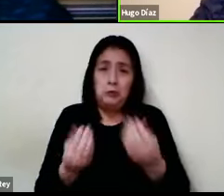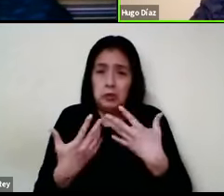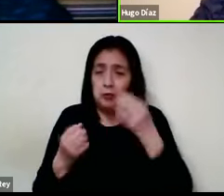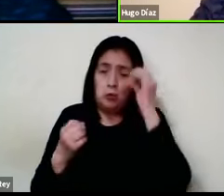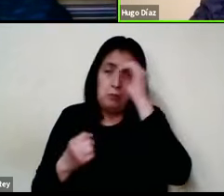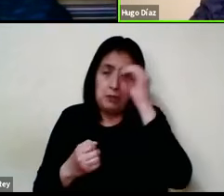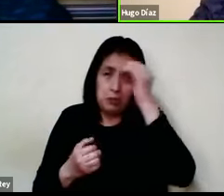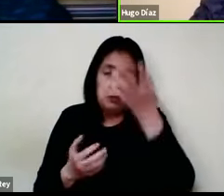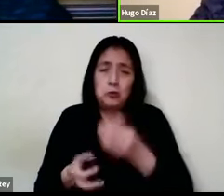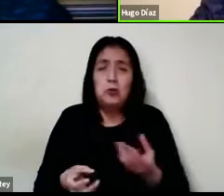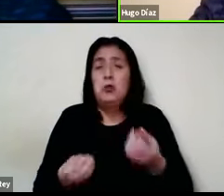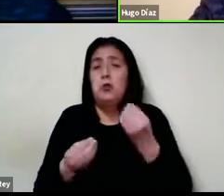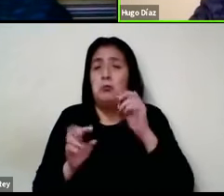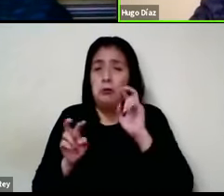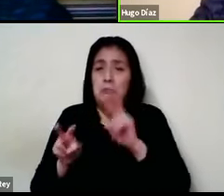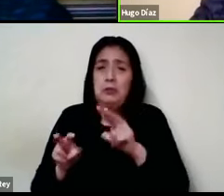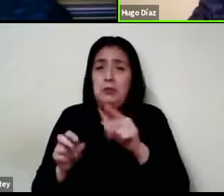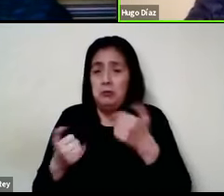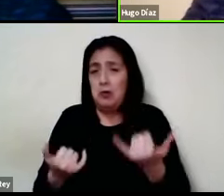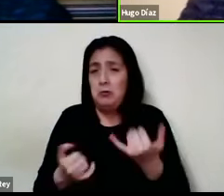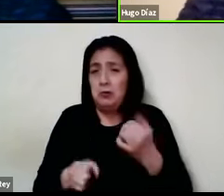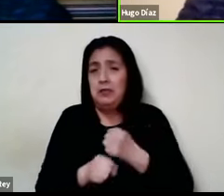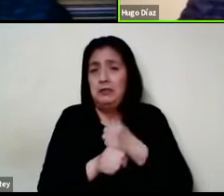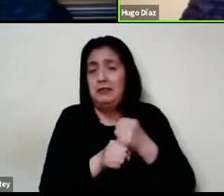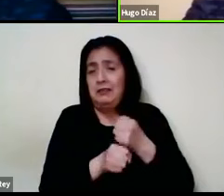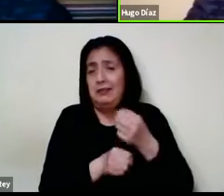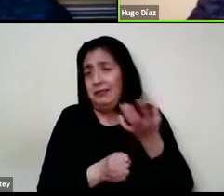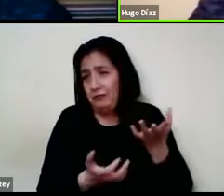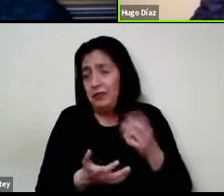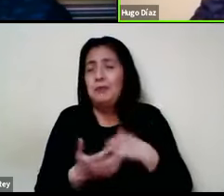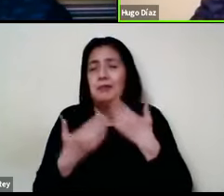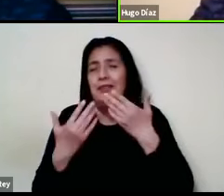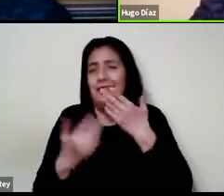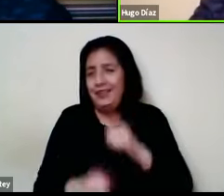sobre cómo han visto este café, pues les vamos a agradecer mucho.